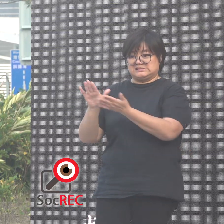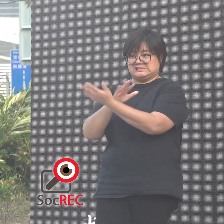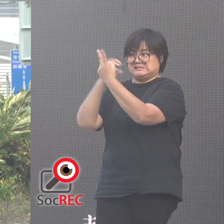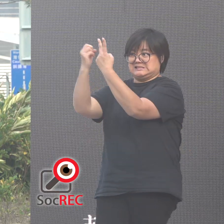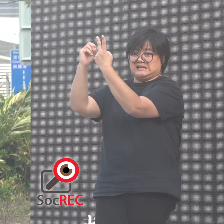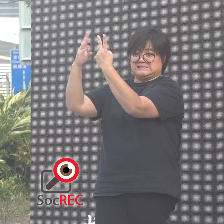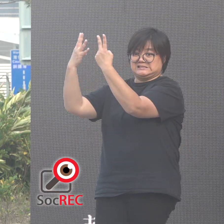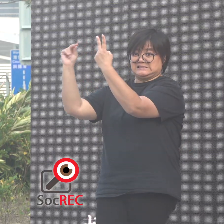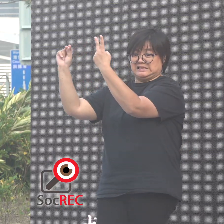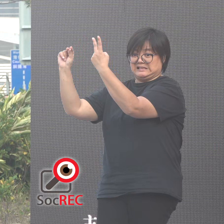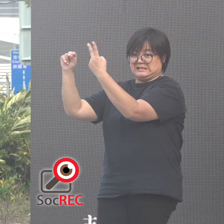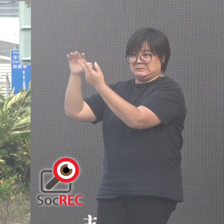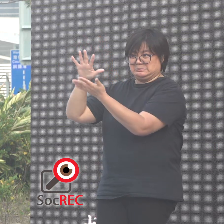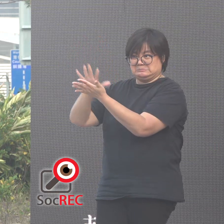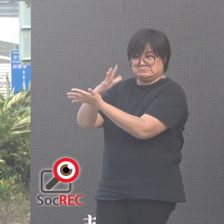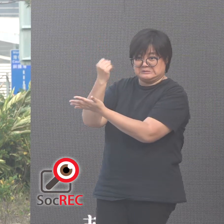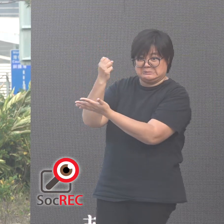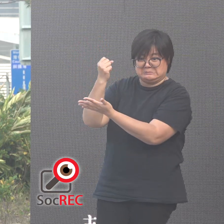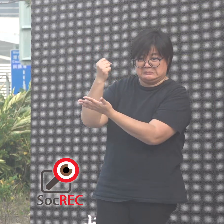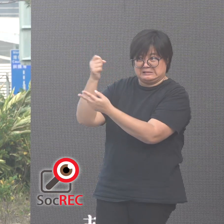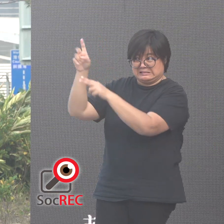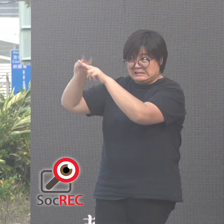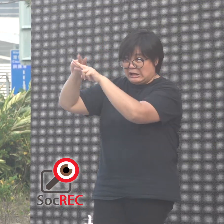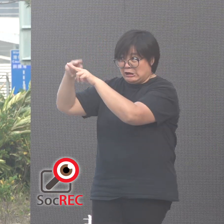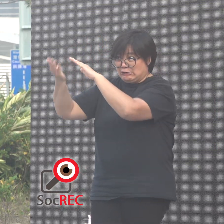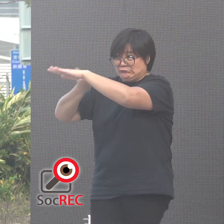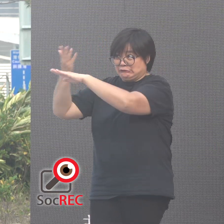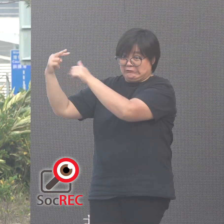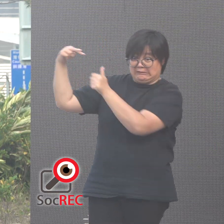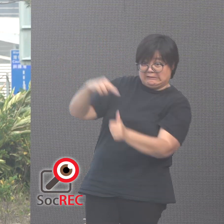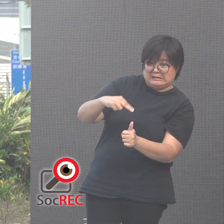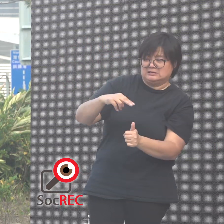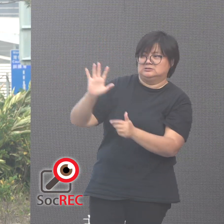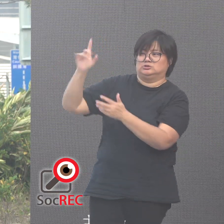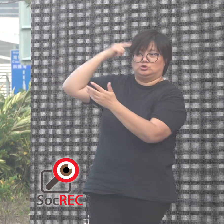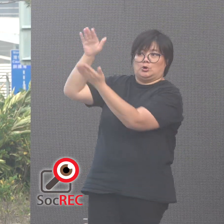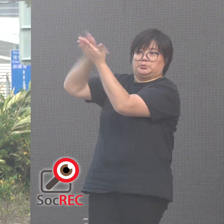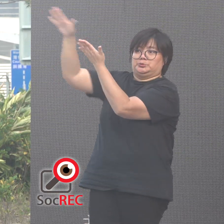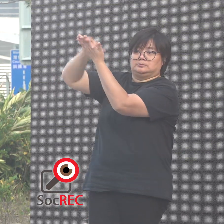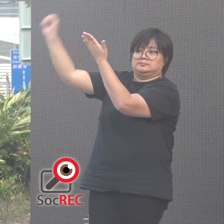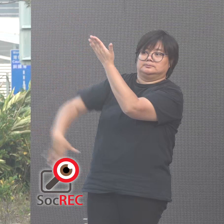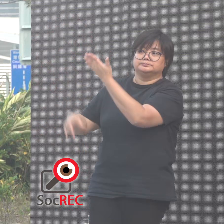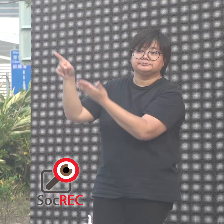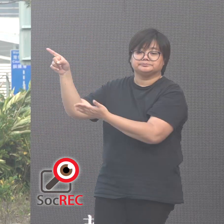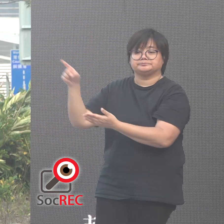哋喺呢段日子，過去呢半年，大家見住